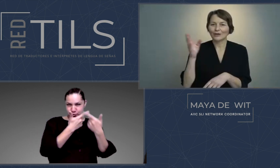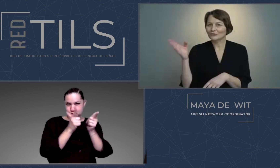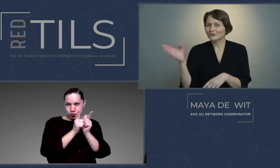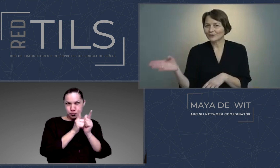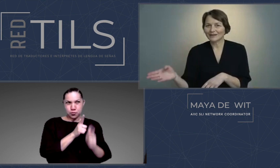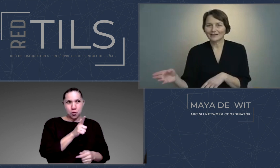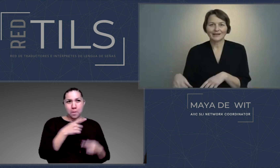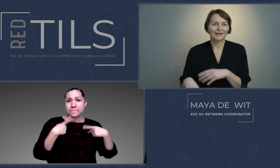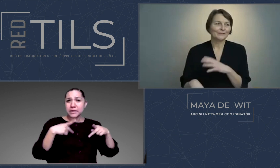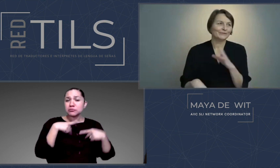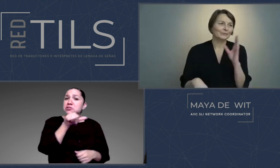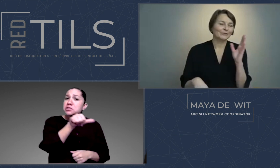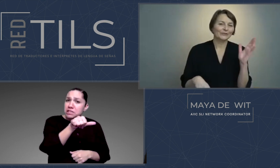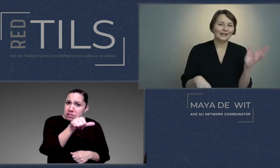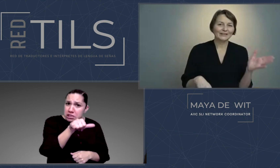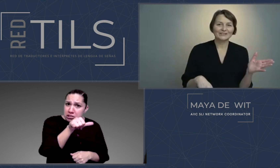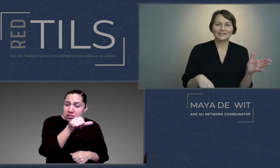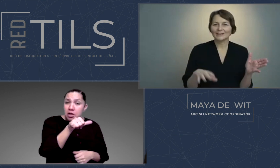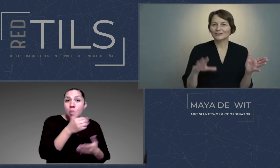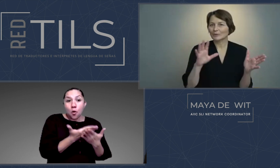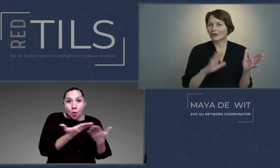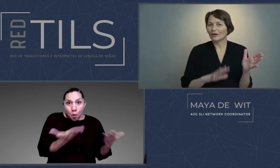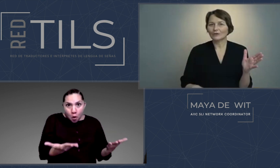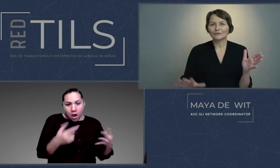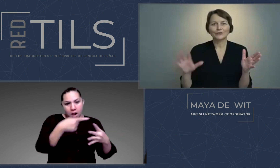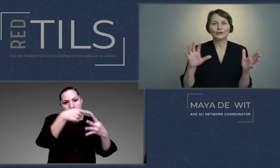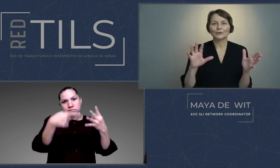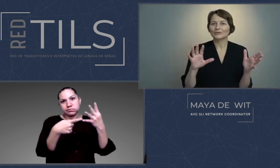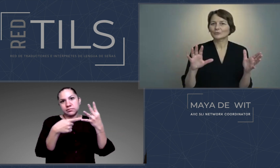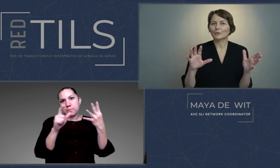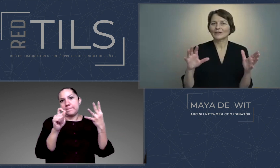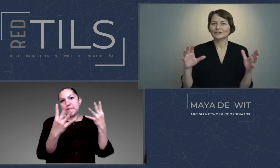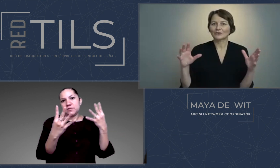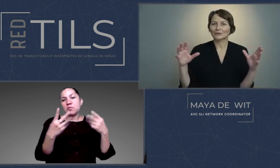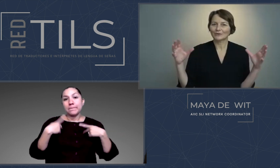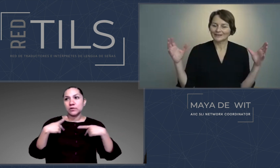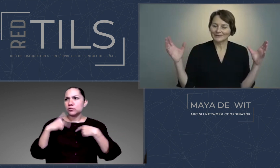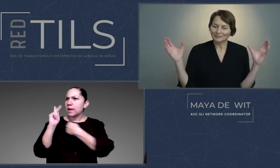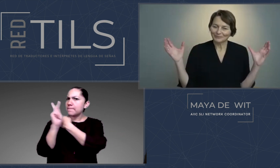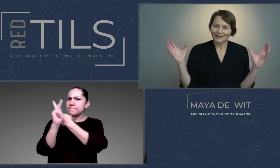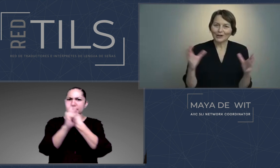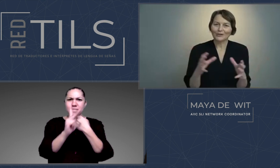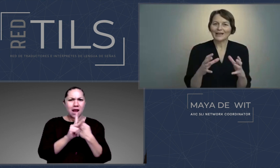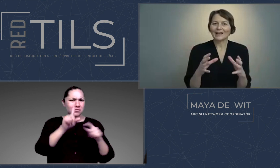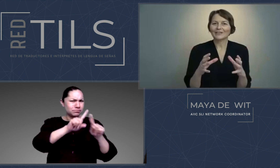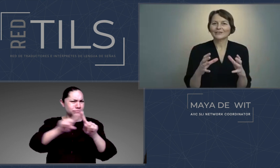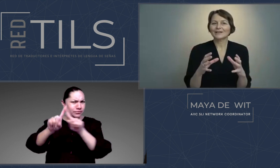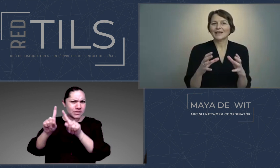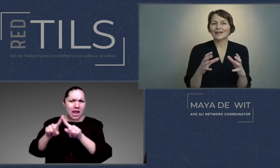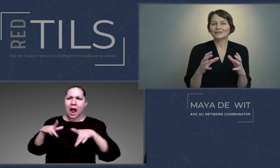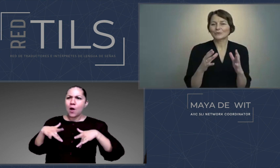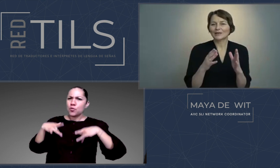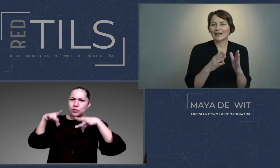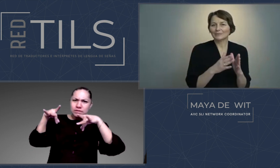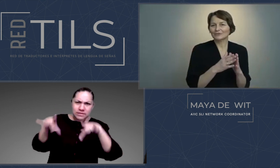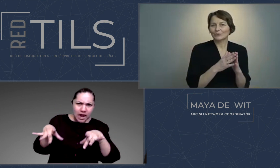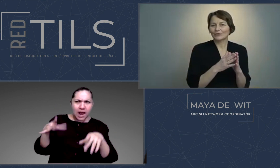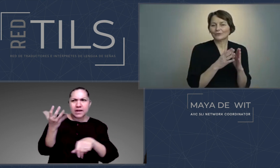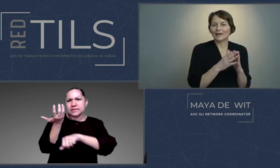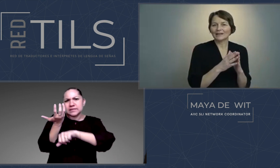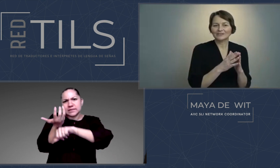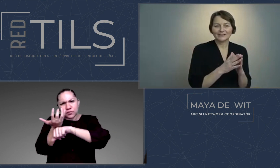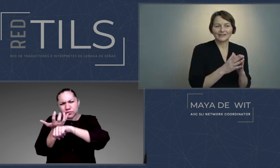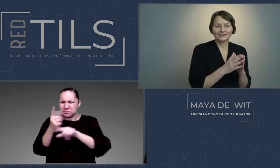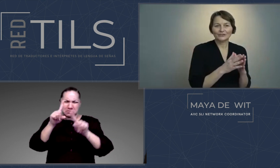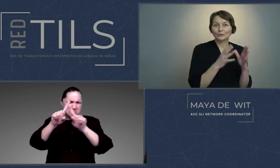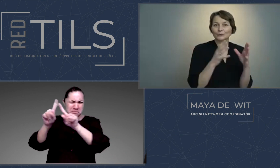vienen de distintas partes del mundo. Vienen de Australia, de Estados Unidos, de toda Europa. Entonces, todos se